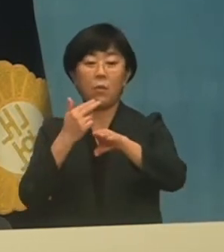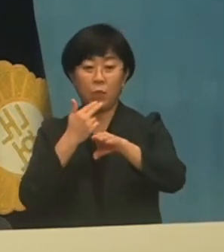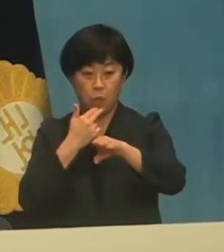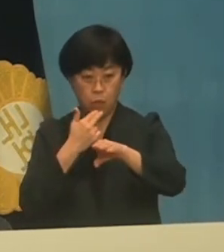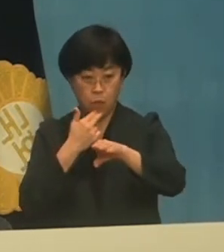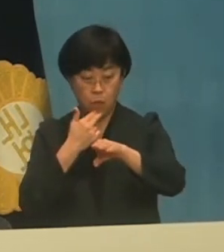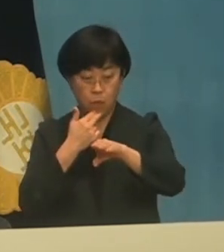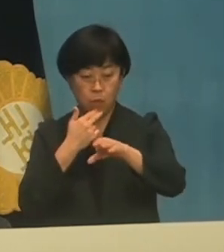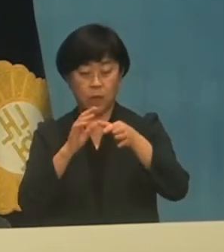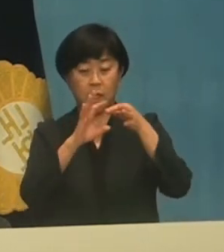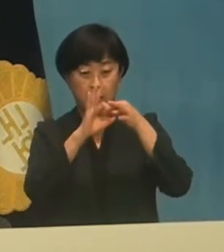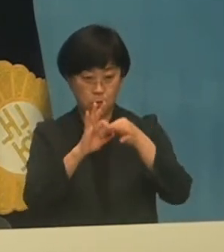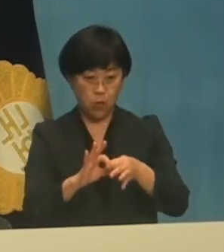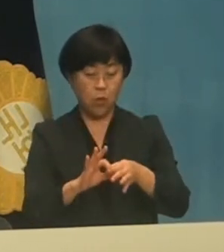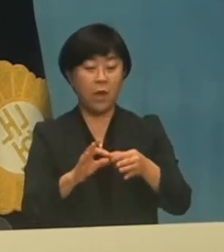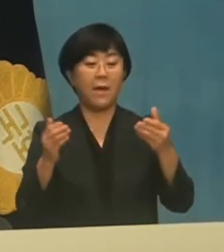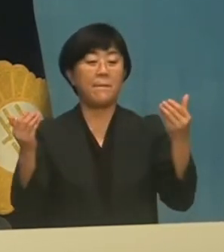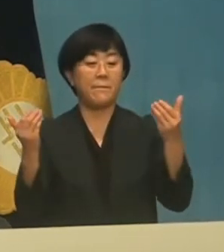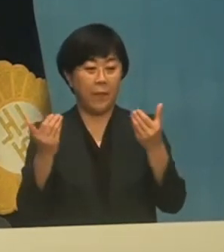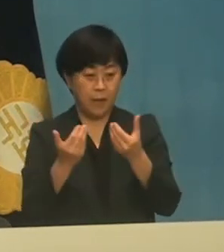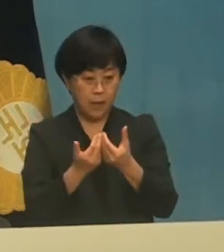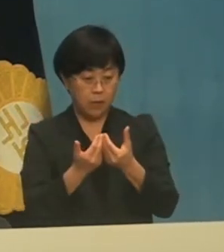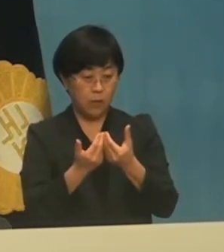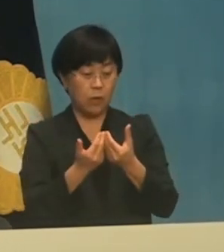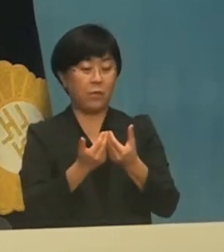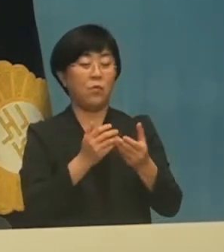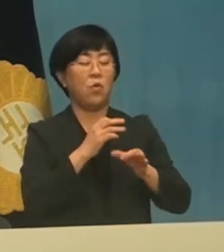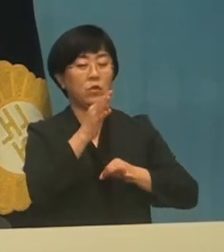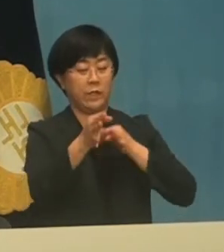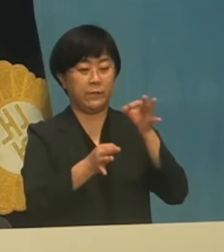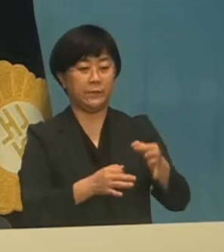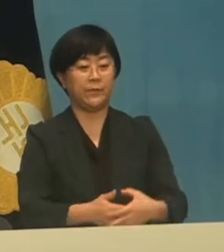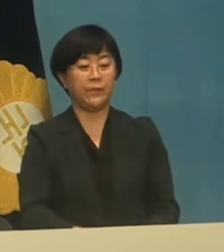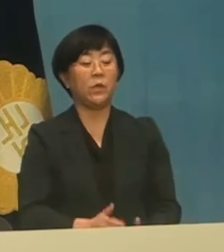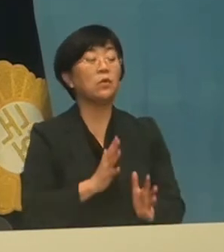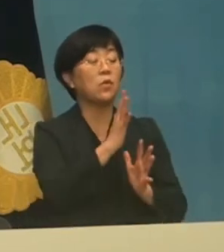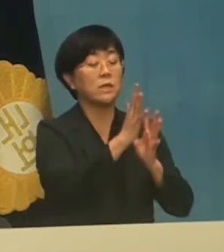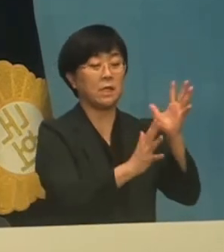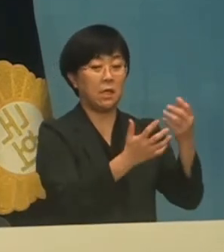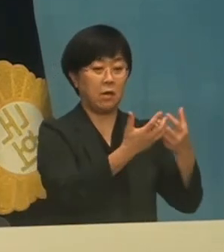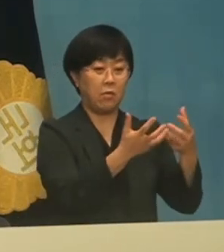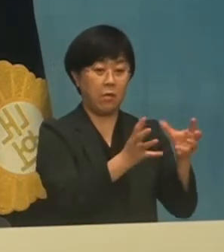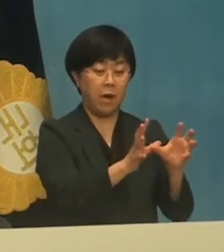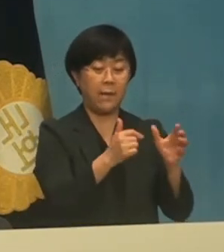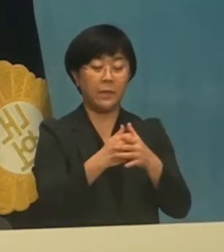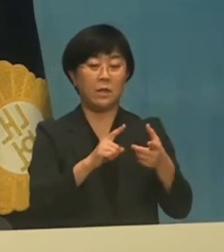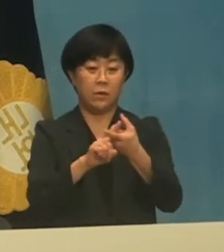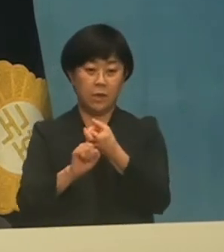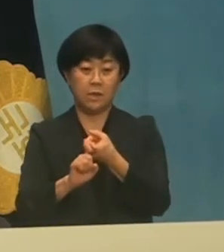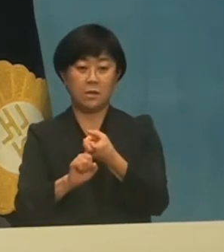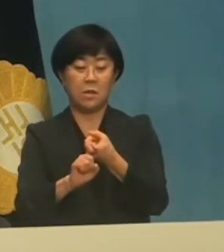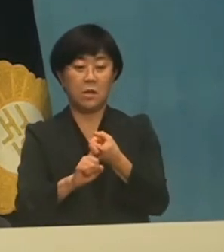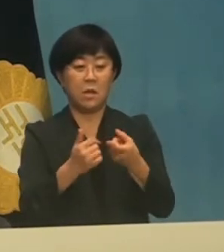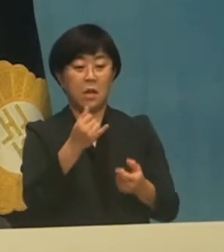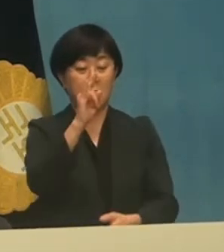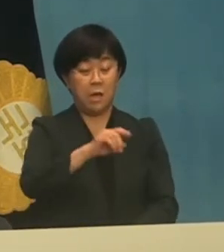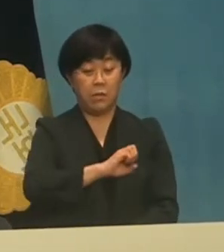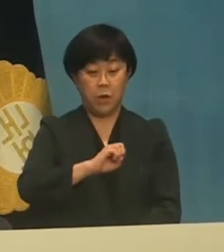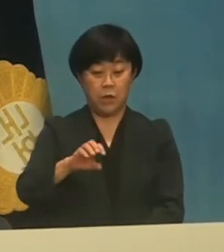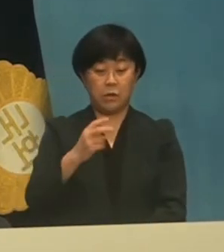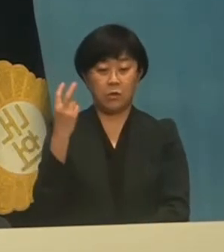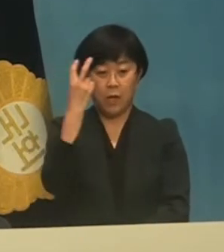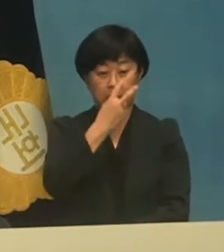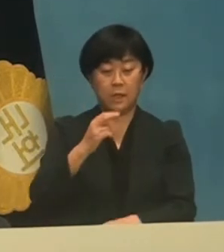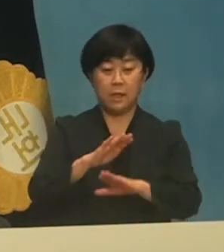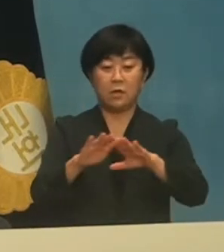않도록 끊임없이 반대 목소리를 낼 것입니다. 녹색당과 함께 연대하여 핵폐기물 관리